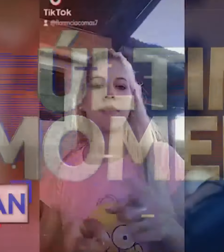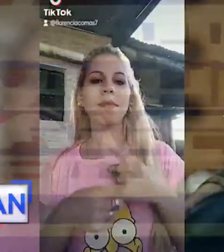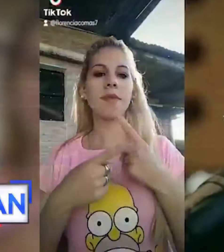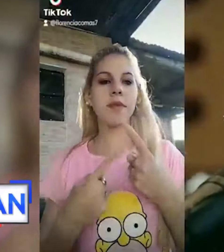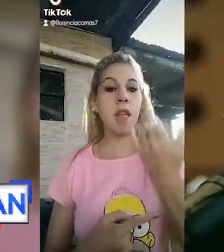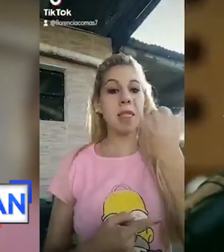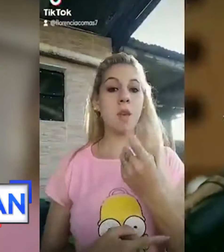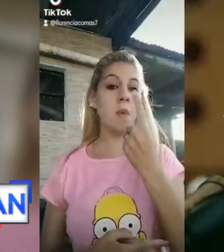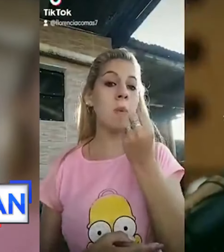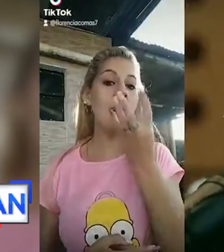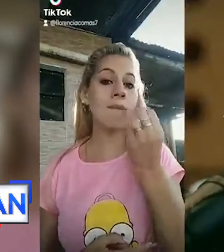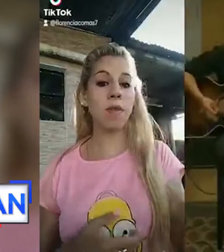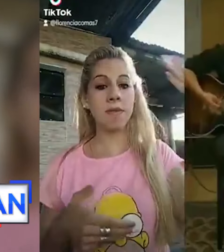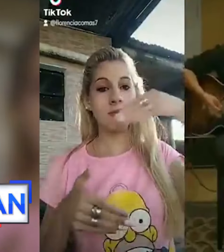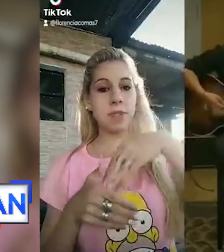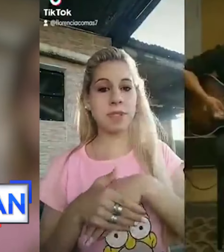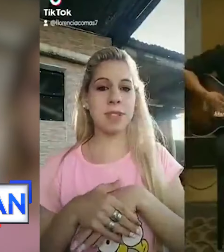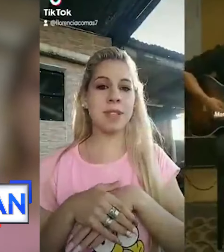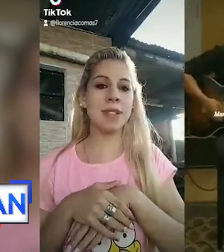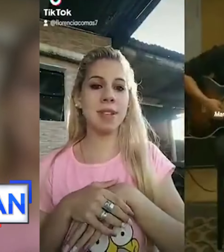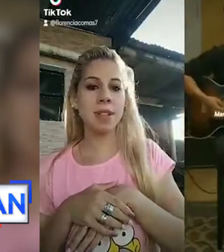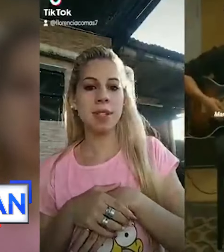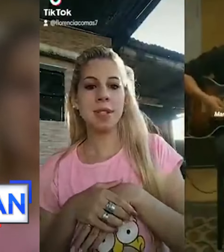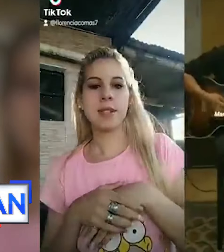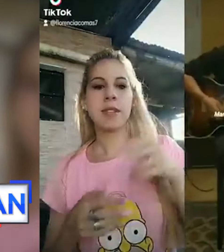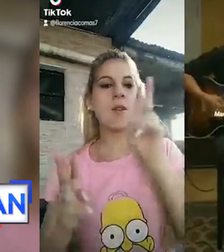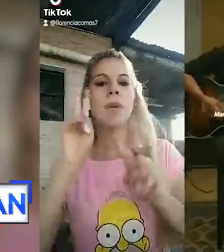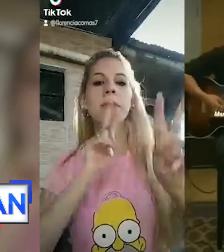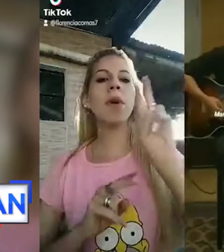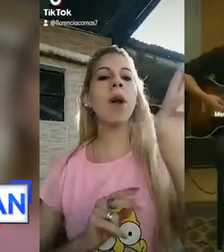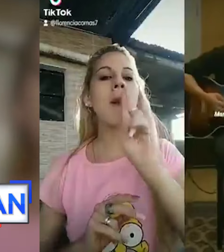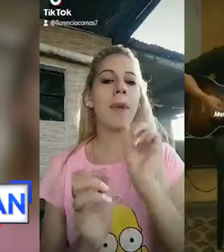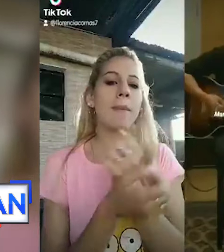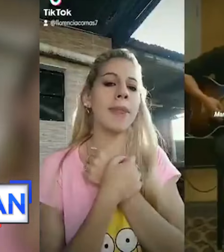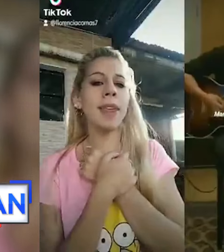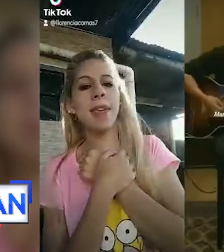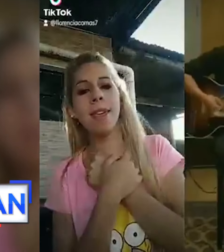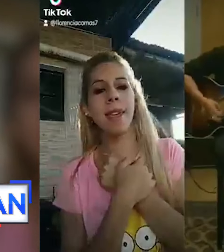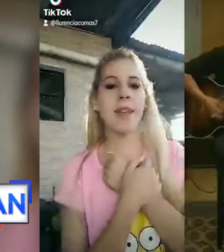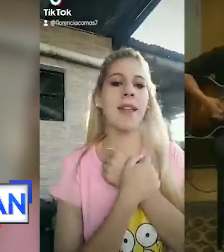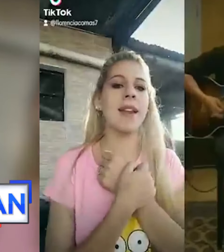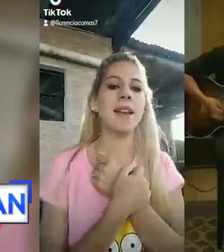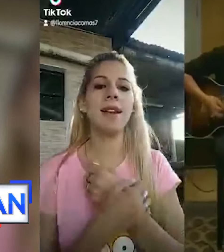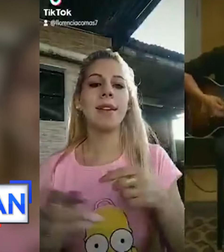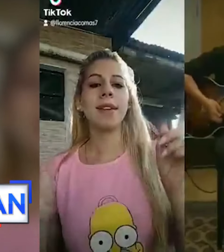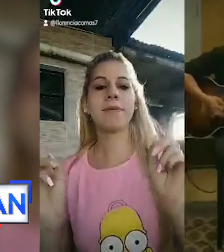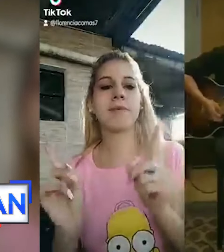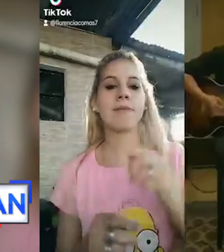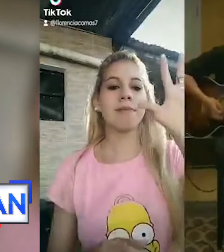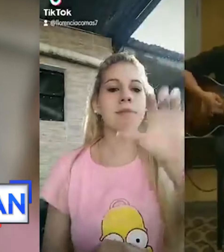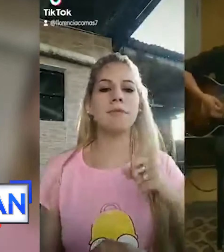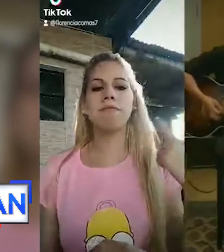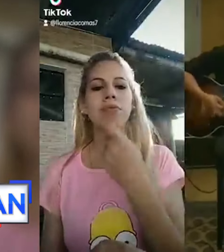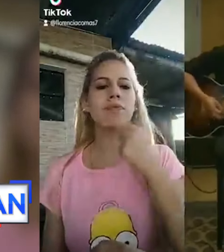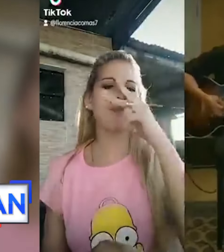pico de años que apareció asesinada en San Nicolás. Era hipoacúsica y era bastante conocida, hacía videos. ¿Y qué